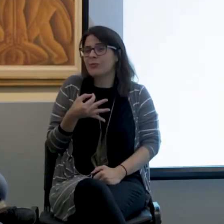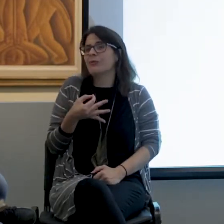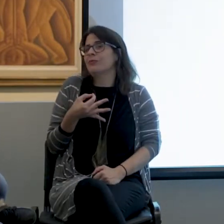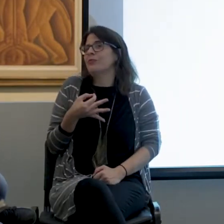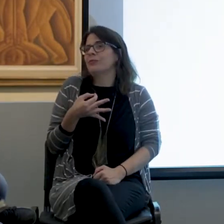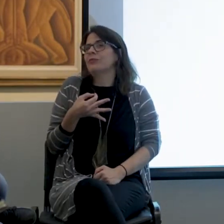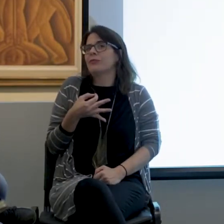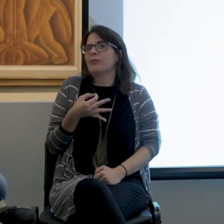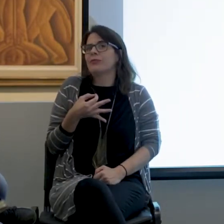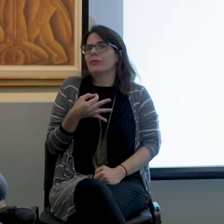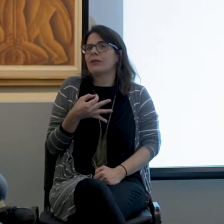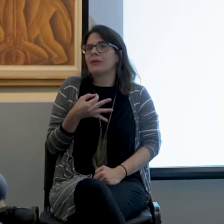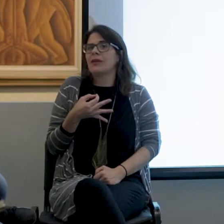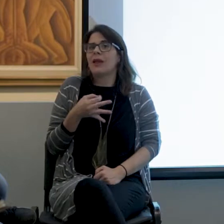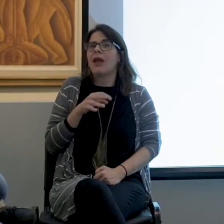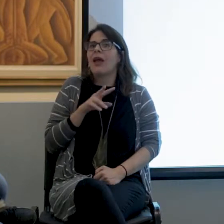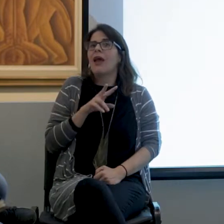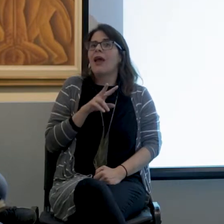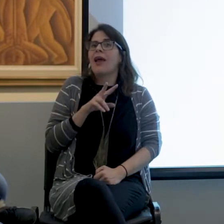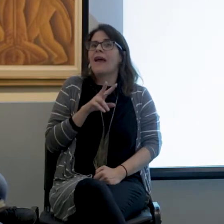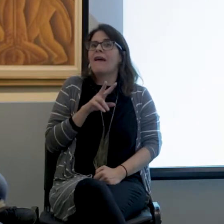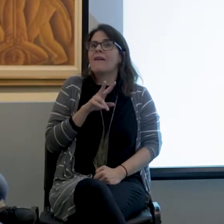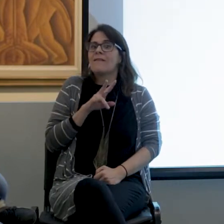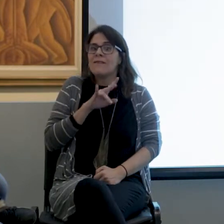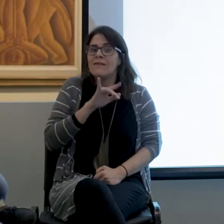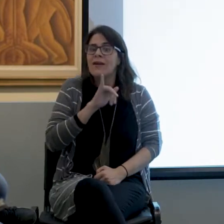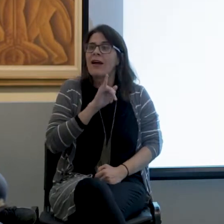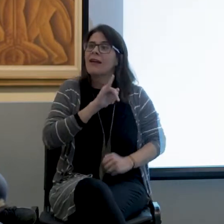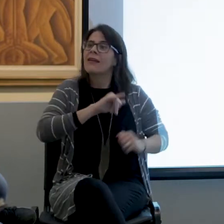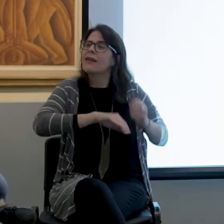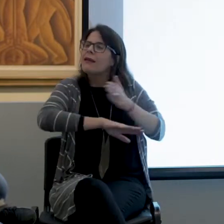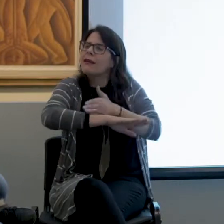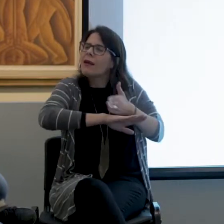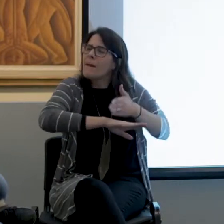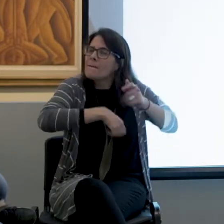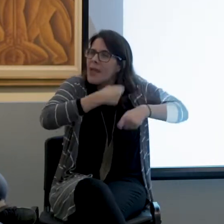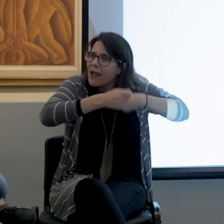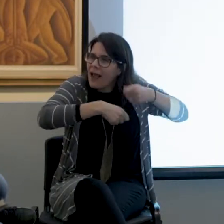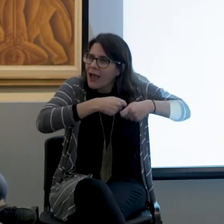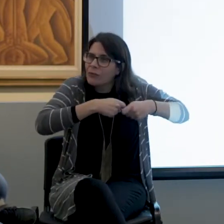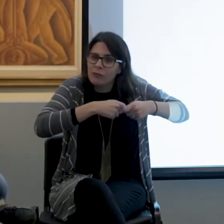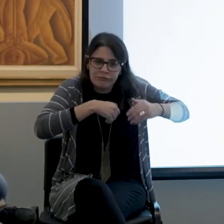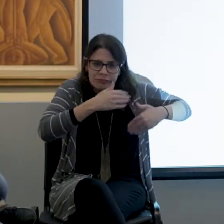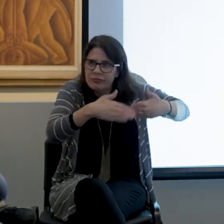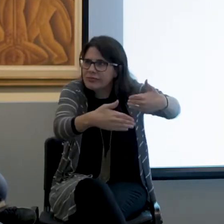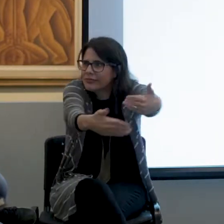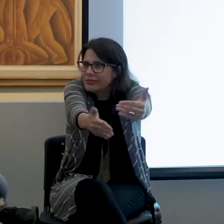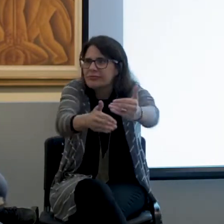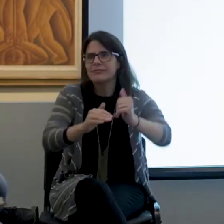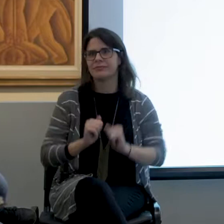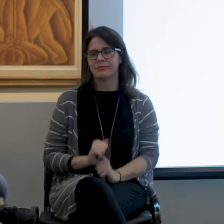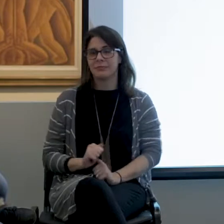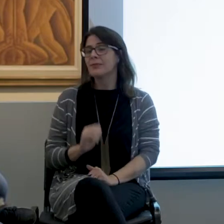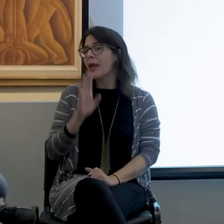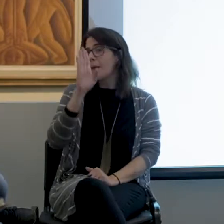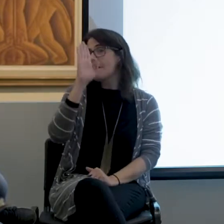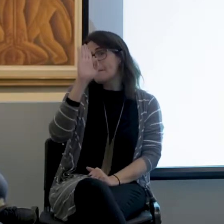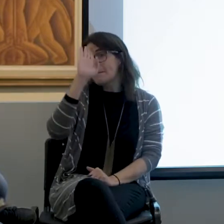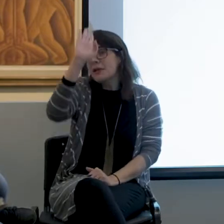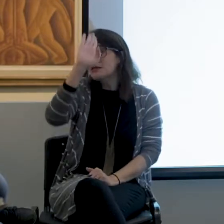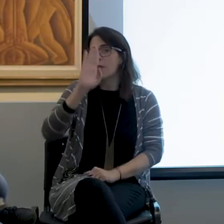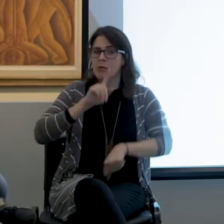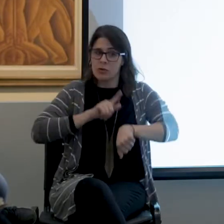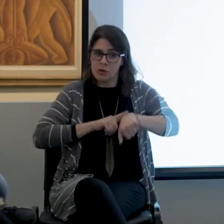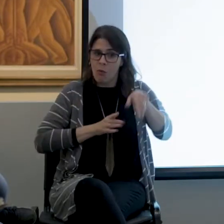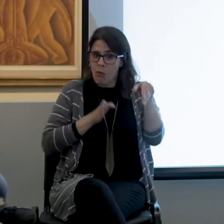o processo de formação da arte moderna e do seu mercado. E, principalmente, no momento em que o